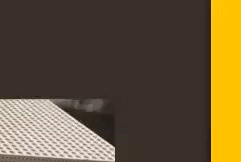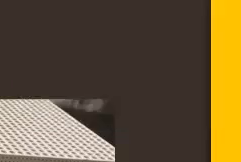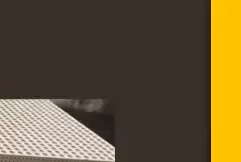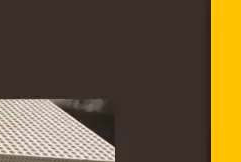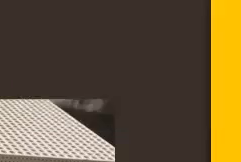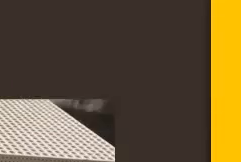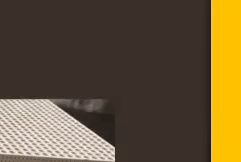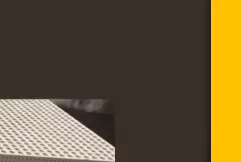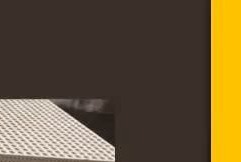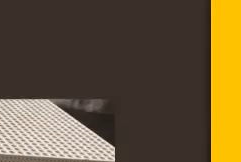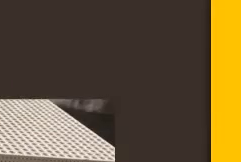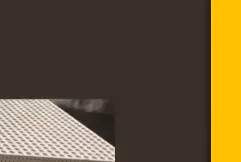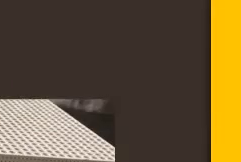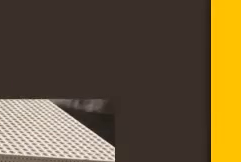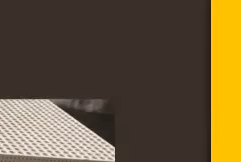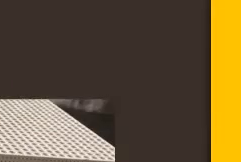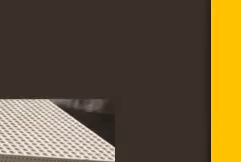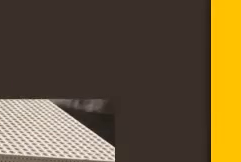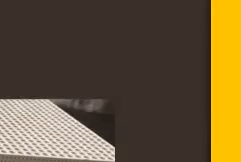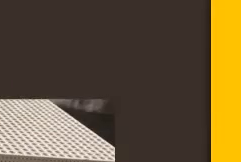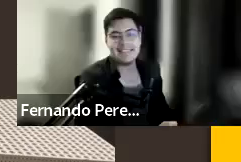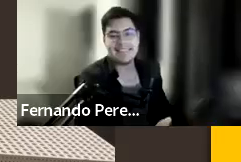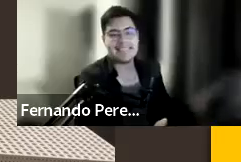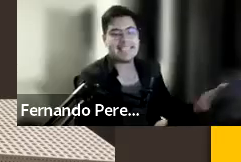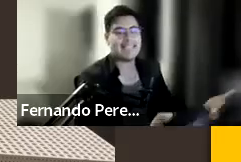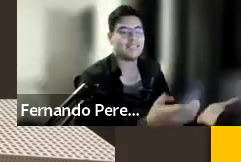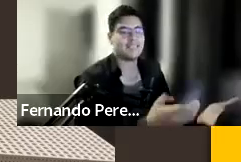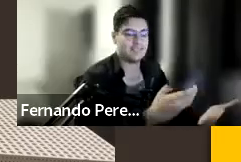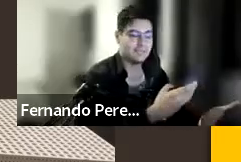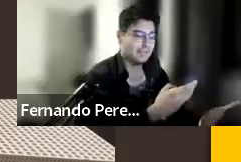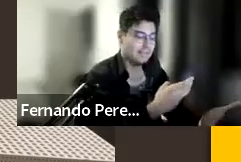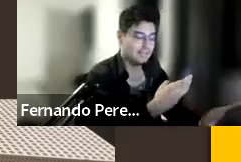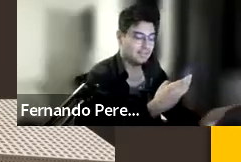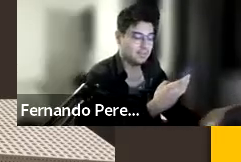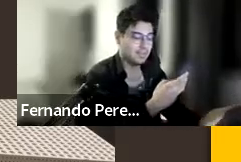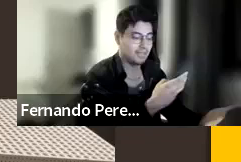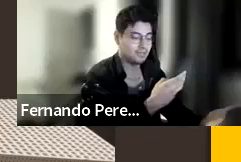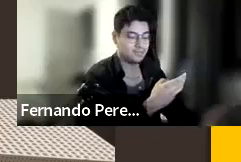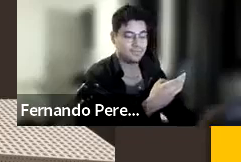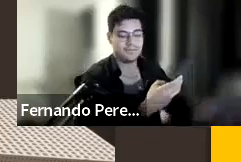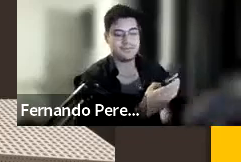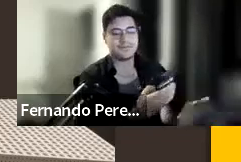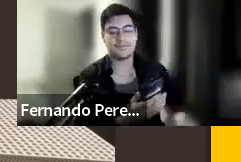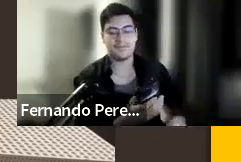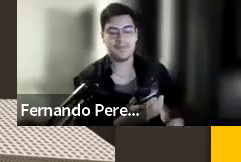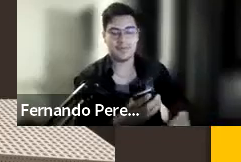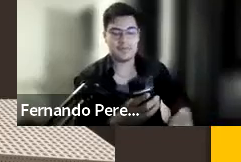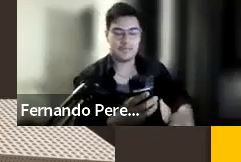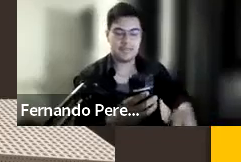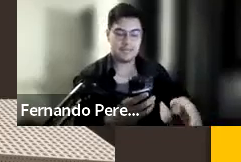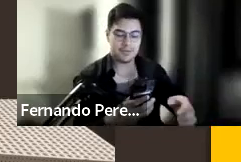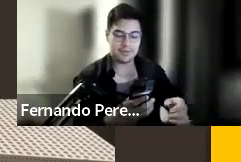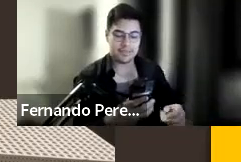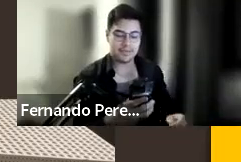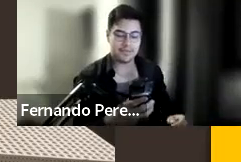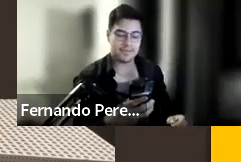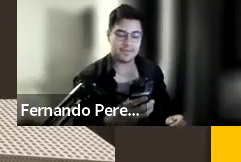Yes. Vamos a investigar de quiénes son estos objetos por medio de la pregunta: